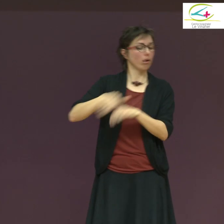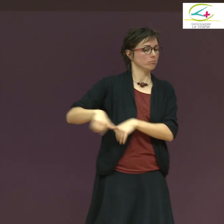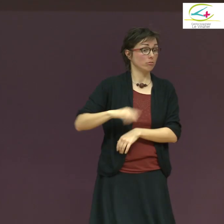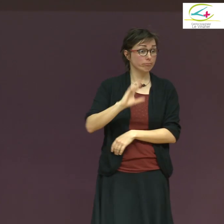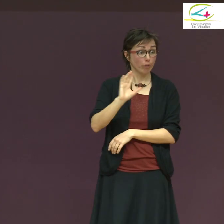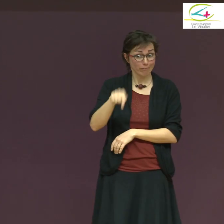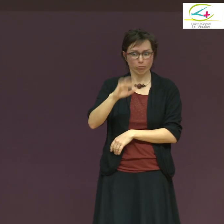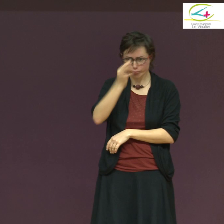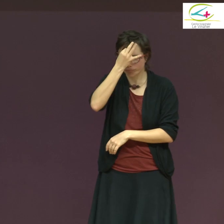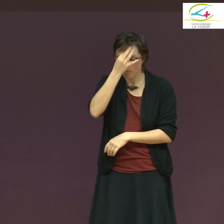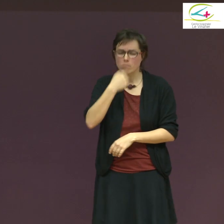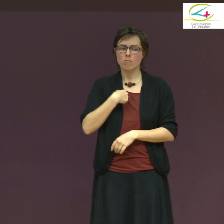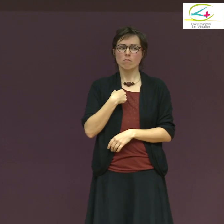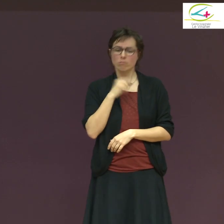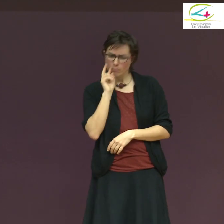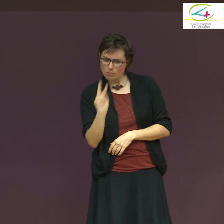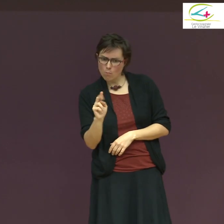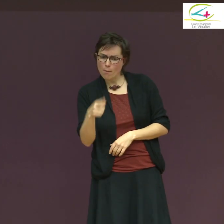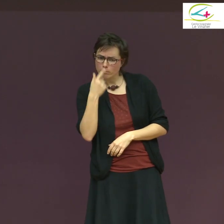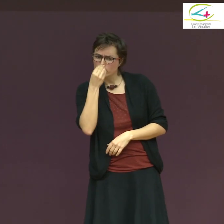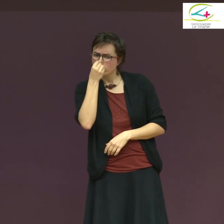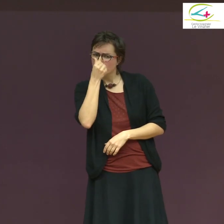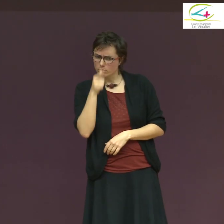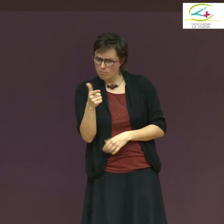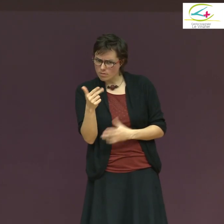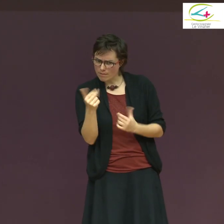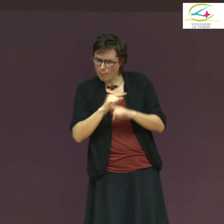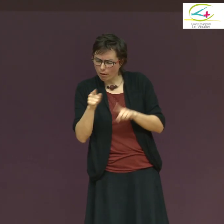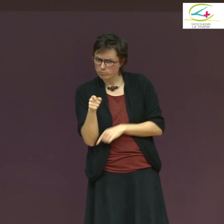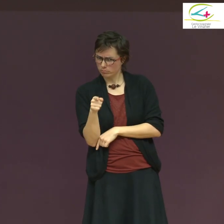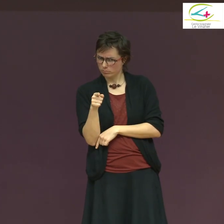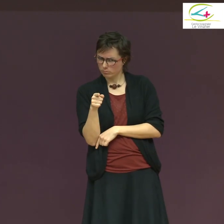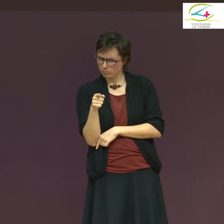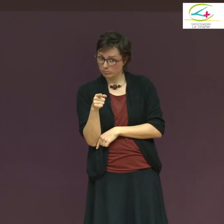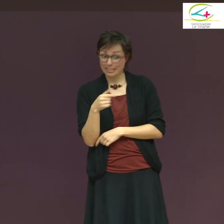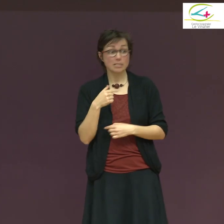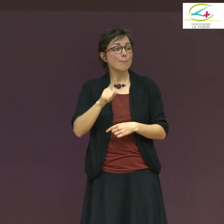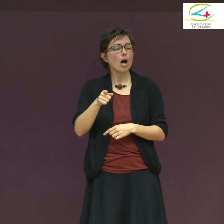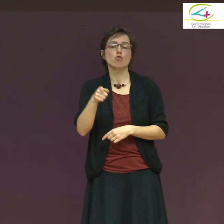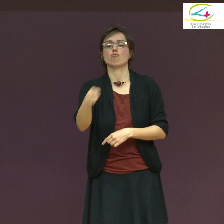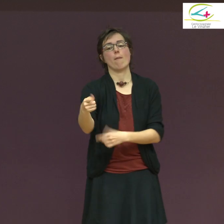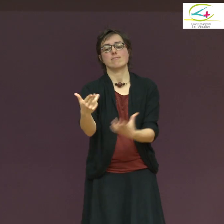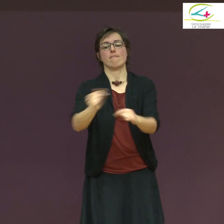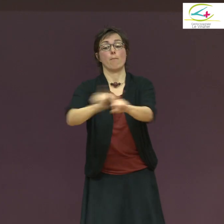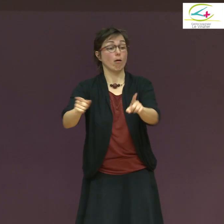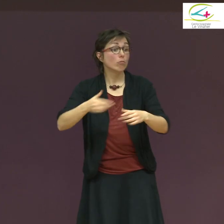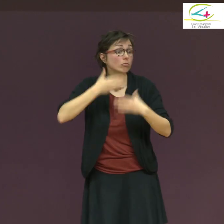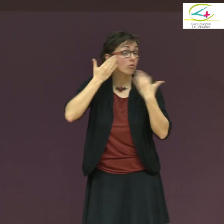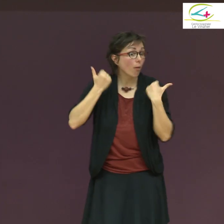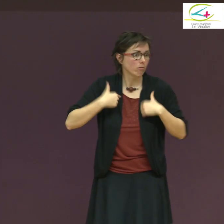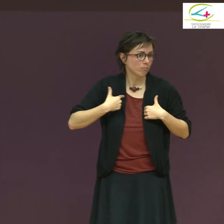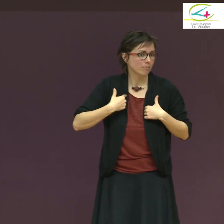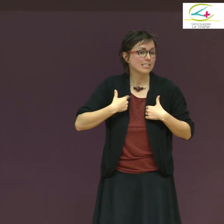dire... J'ai l'impression que tu vas pas bien, parce que j'ai l'impression. Non, c'est pas tu vas pas bien, parce que j'en sais rien, je suis pas dans ta